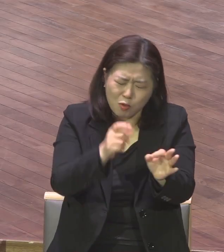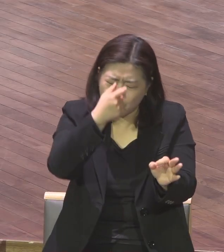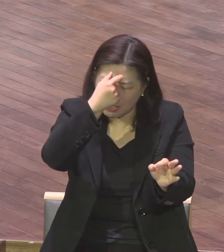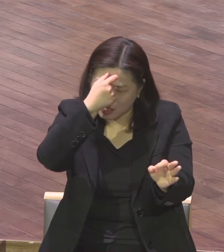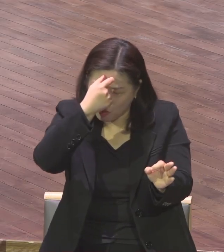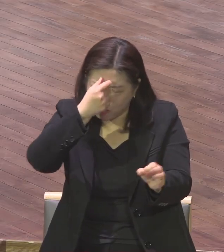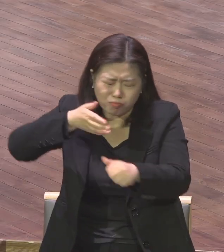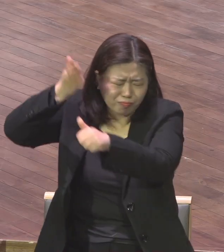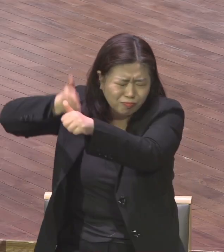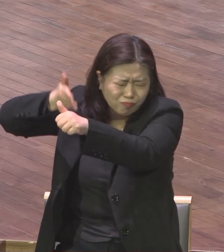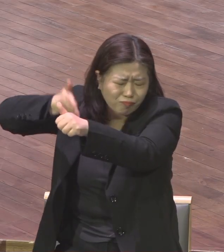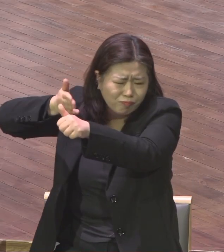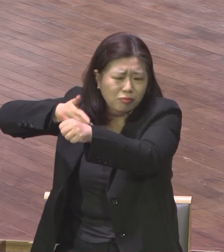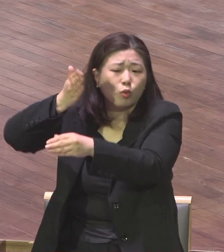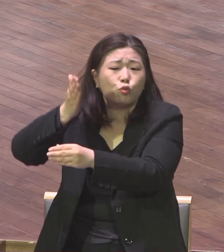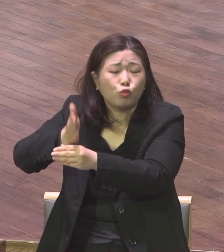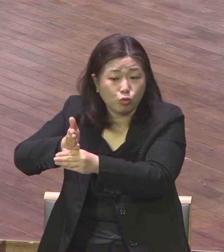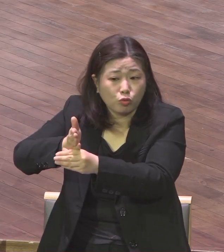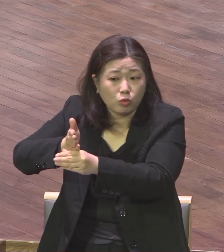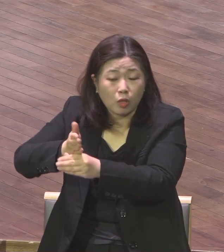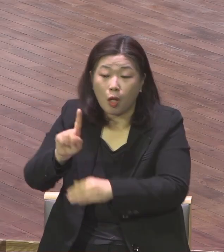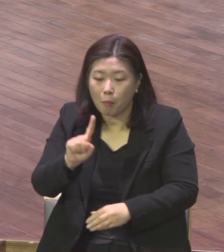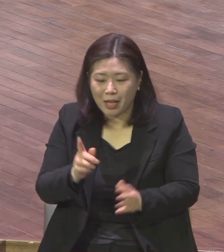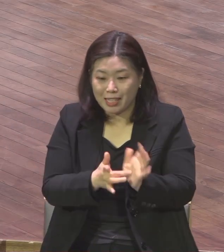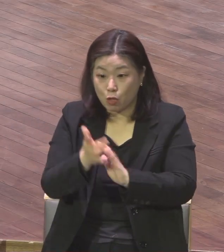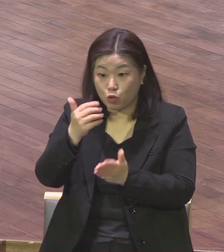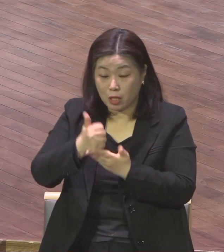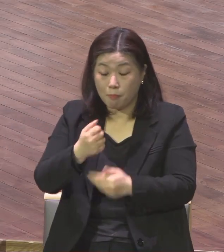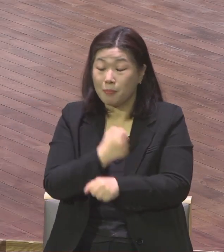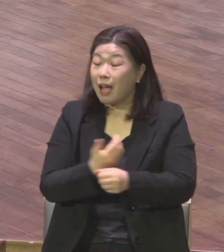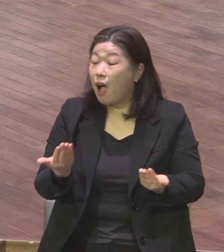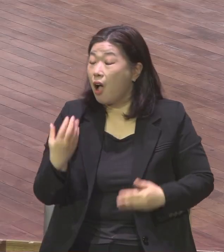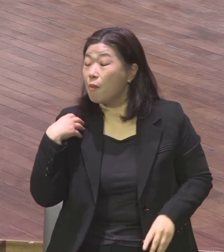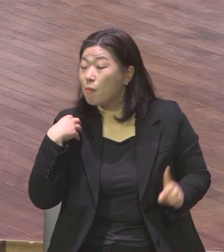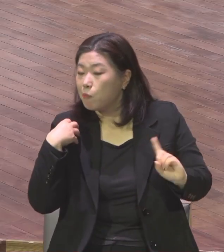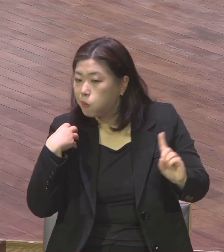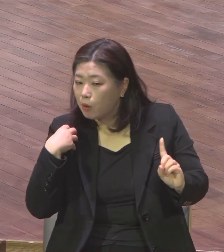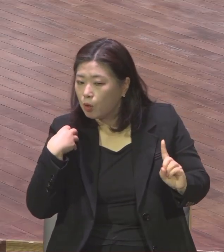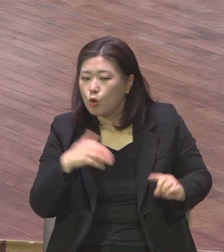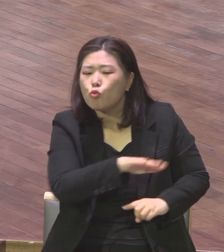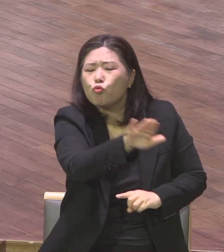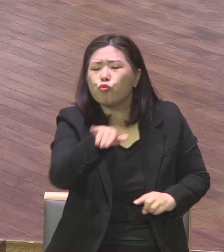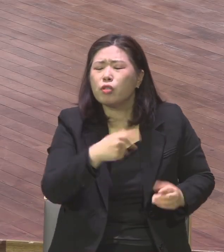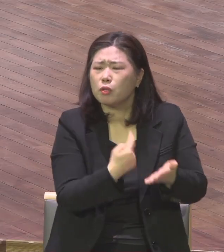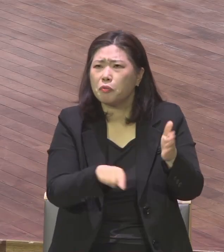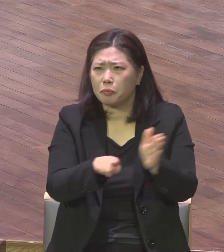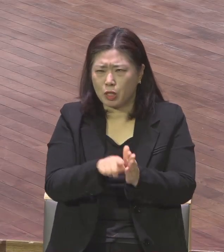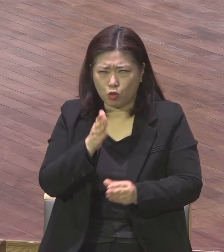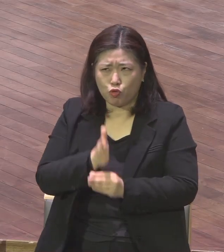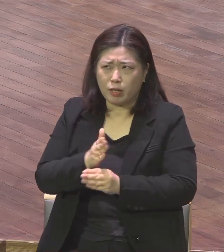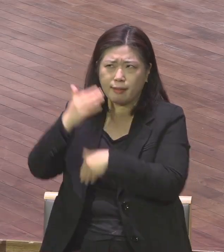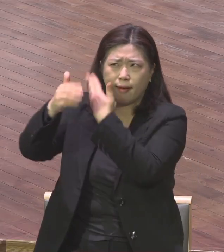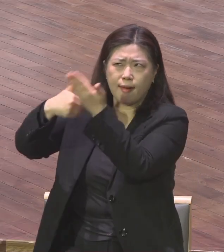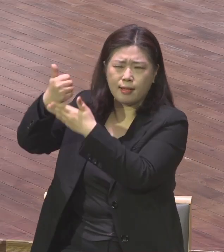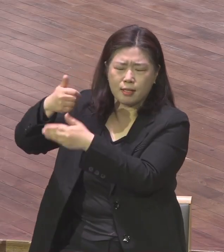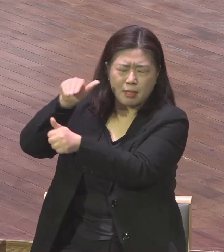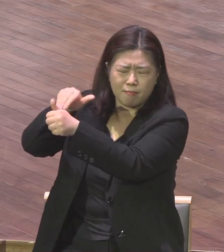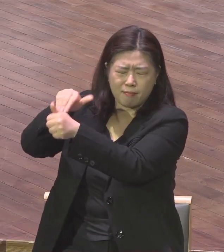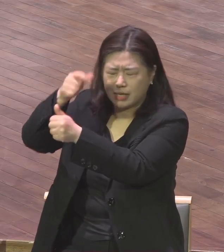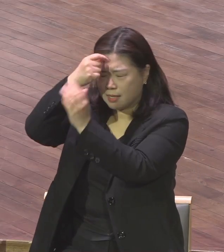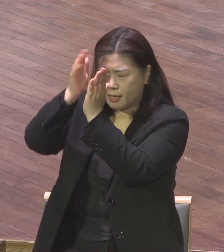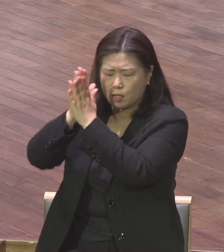그리스도의 중보 기도가 구원의 중요한 근거가 된다는 것이죠. 우리가 이 전도 대상자를 위해서 먼저 기도해야 할